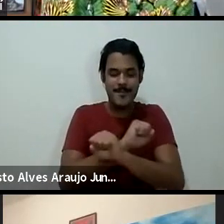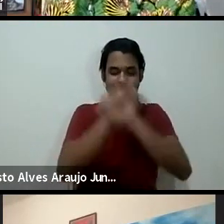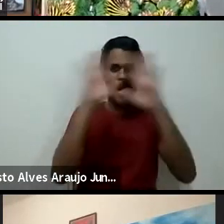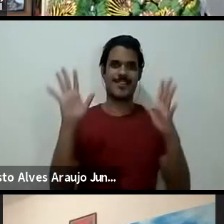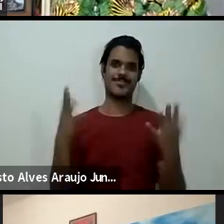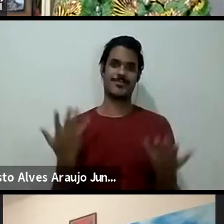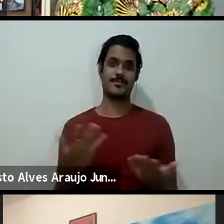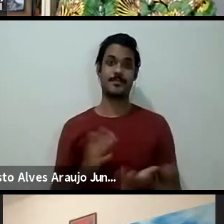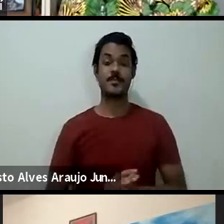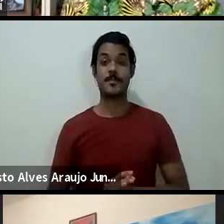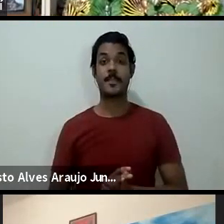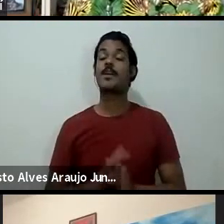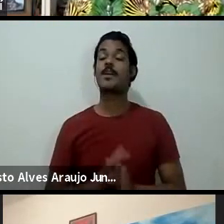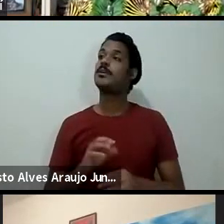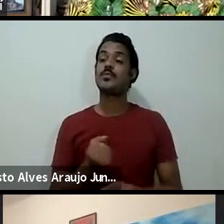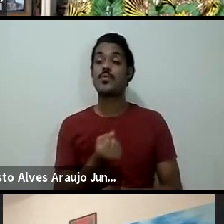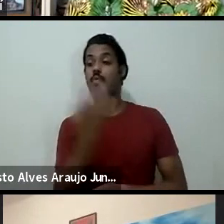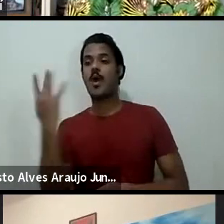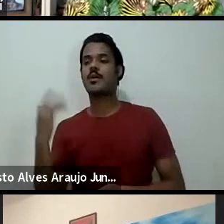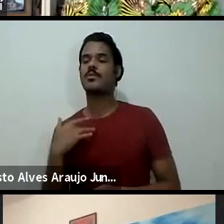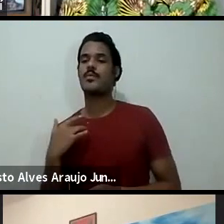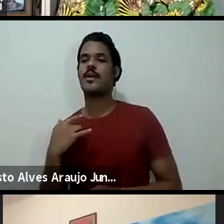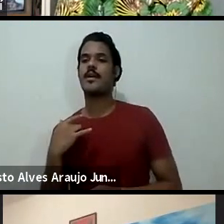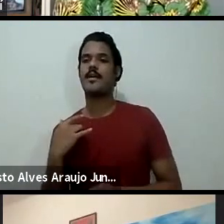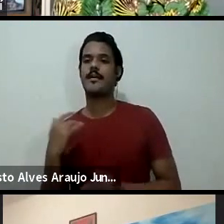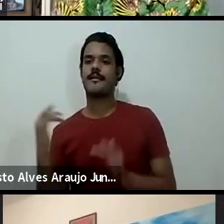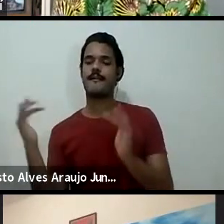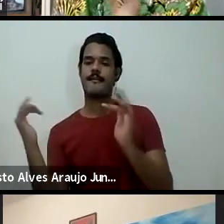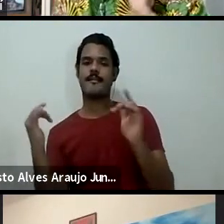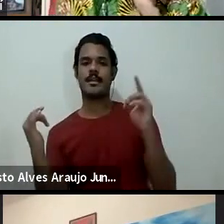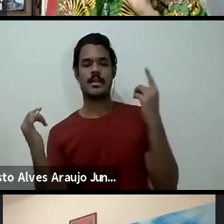fui contactado, né, como o Dira já